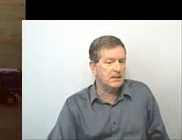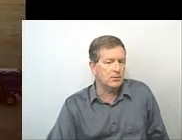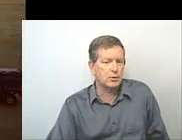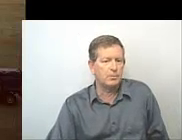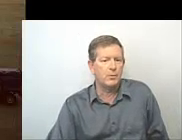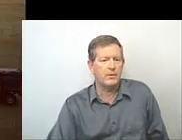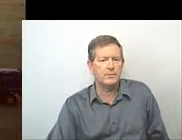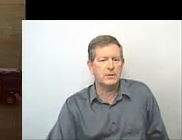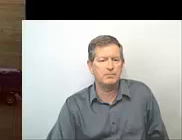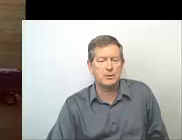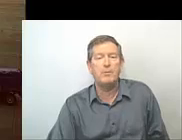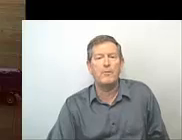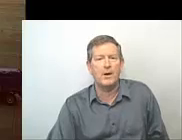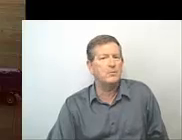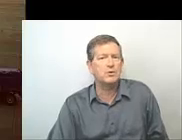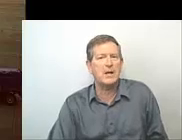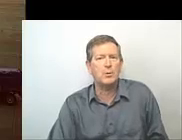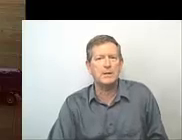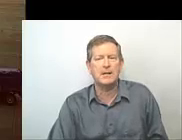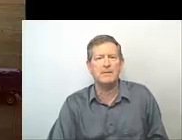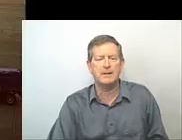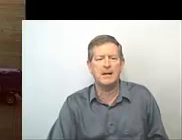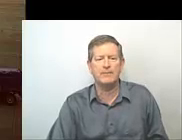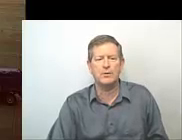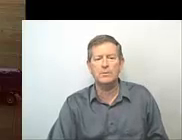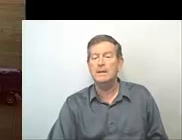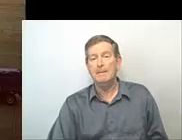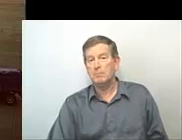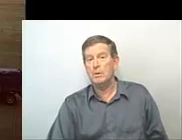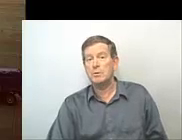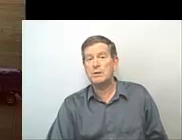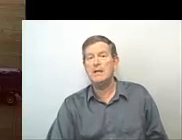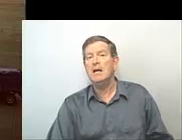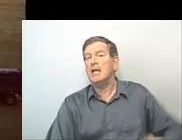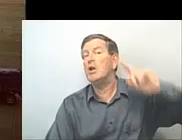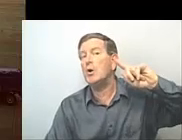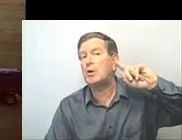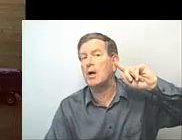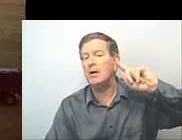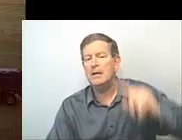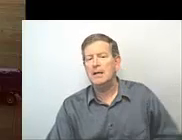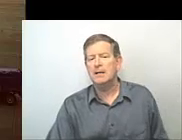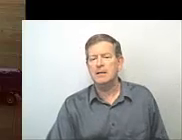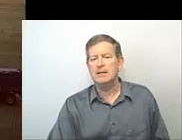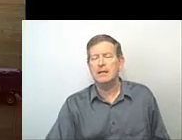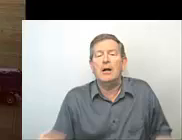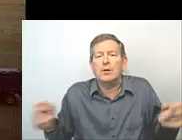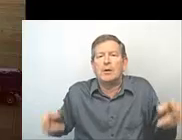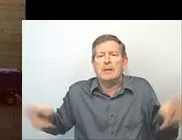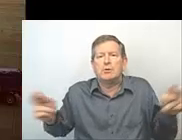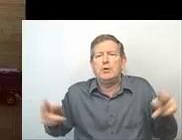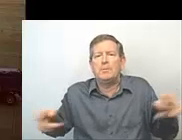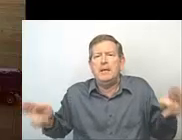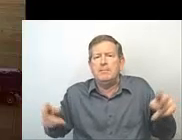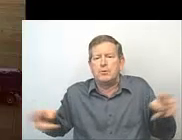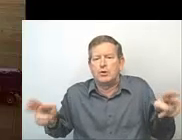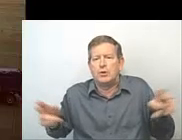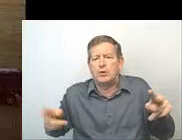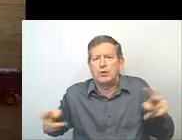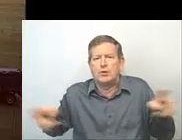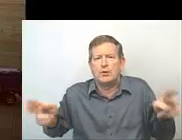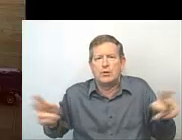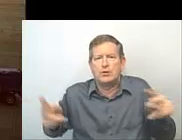puis ici, ce pauvre homme juste à côté d'un avion, lui aussi, il entend les